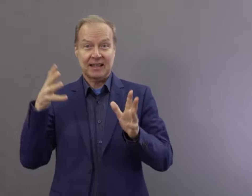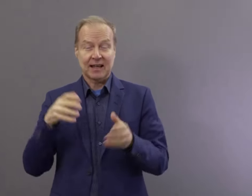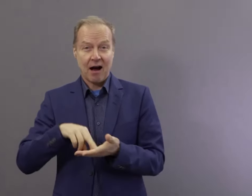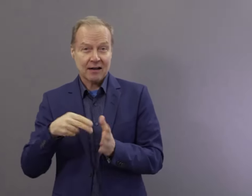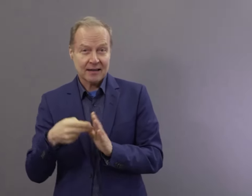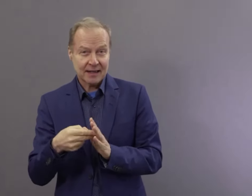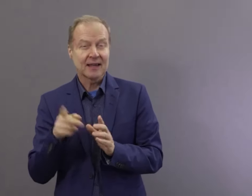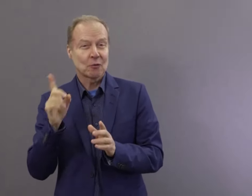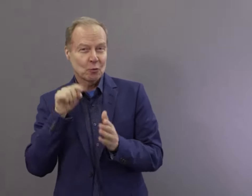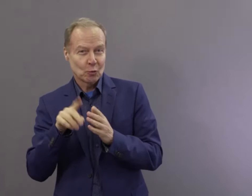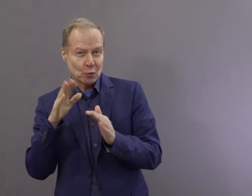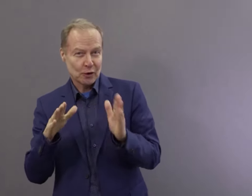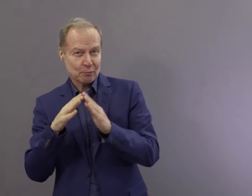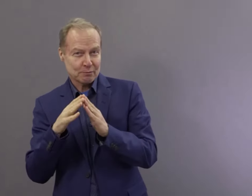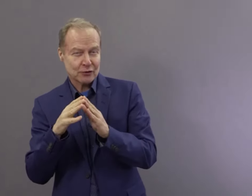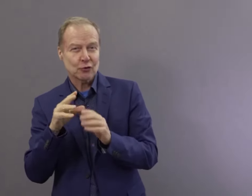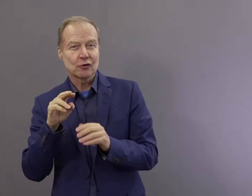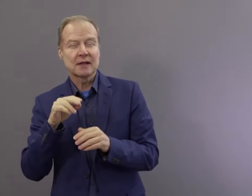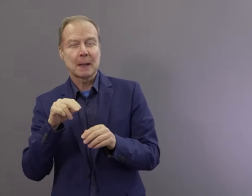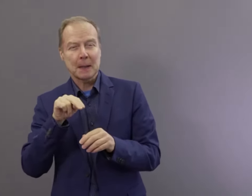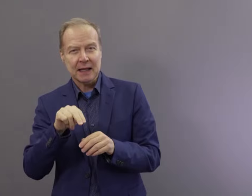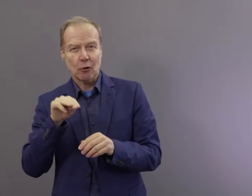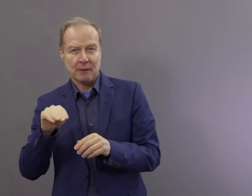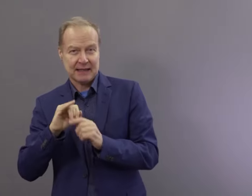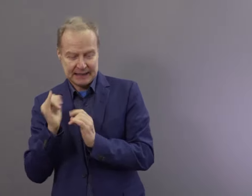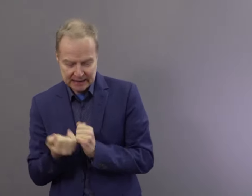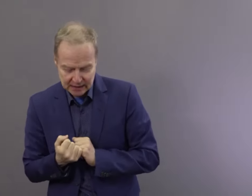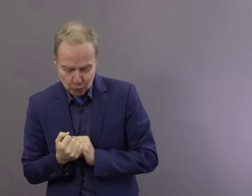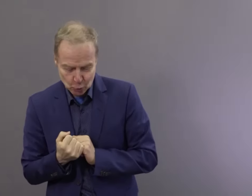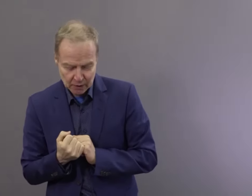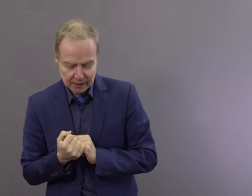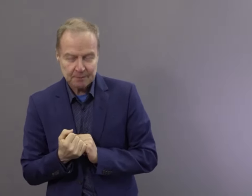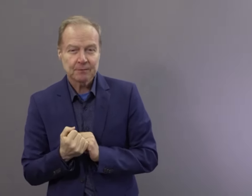terveiset, IPA toi meille. Sitten me kuultiin Vikke-hankkeesta